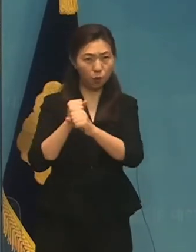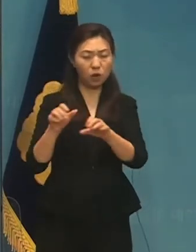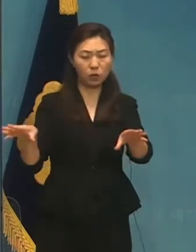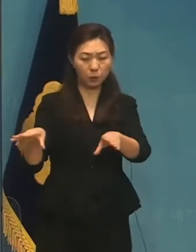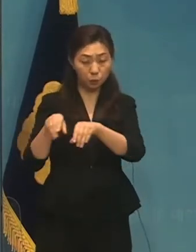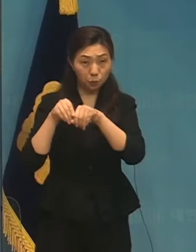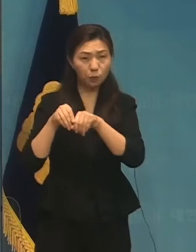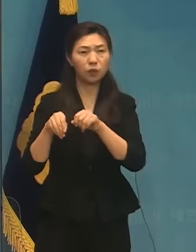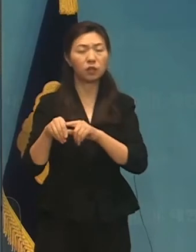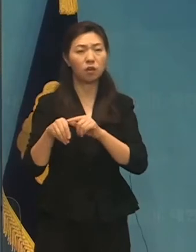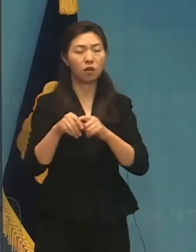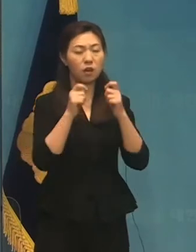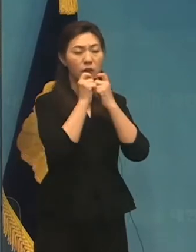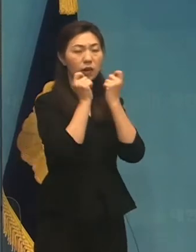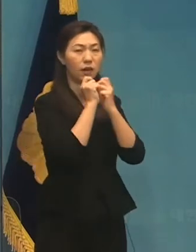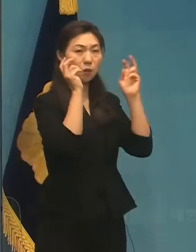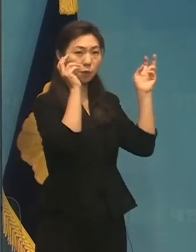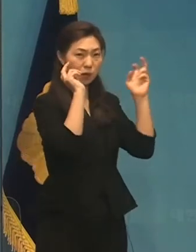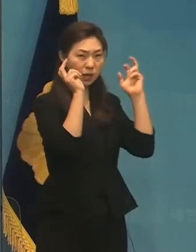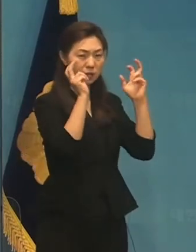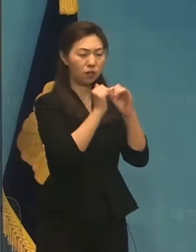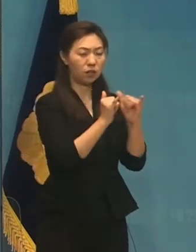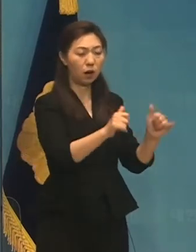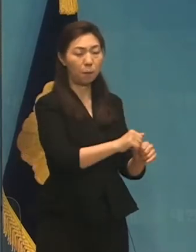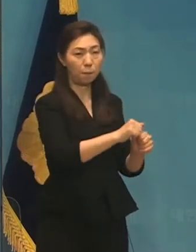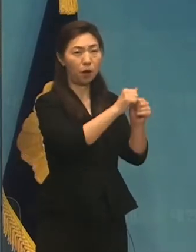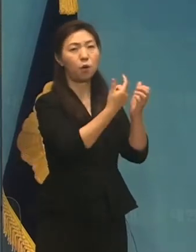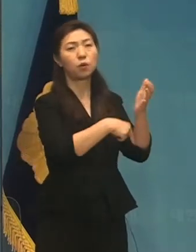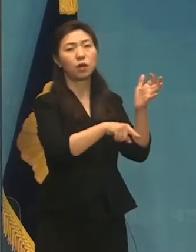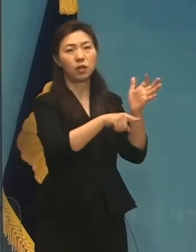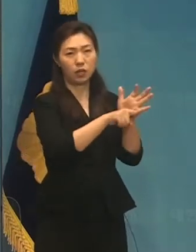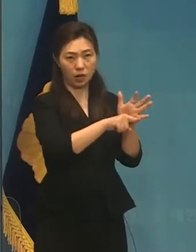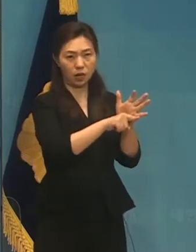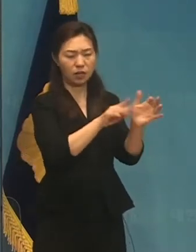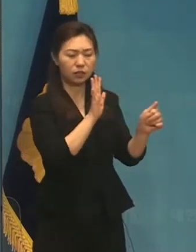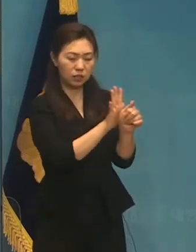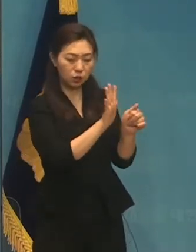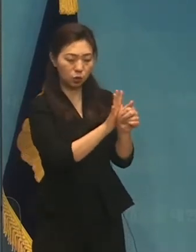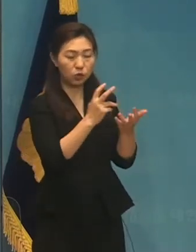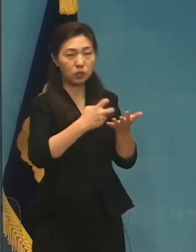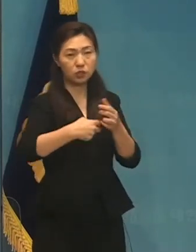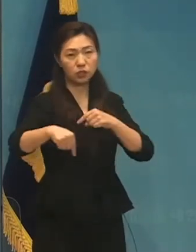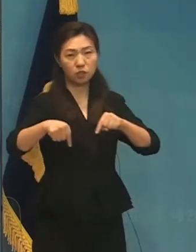민간 기업의 고용 창출 노력을 종합적으로 뒷받침하도록 하겠습니다.